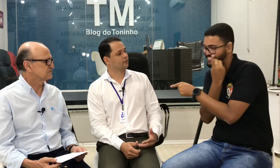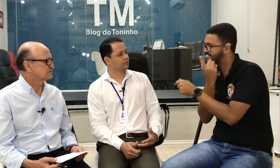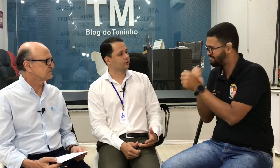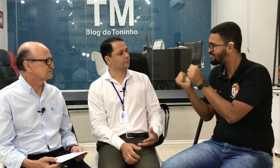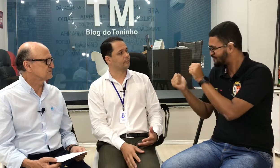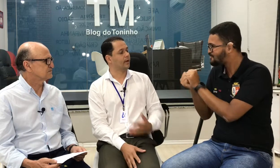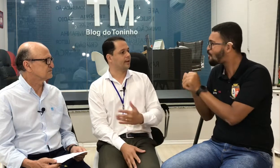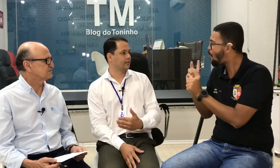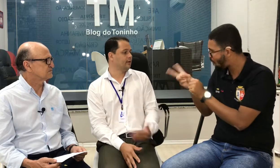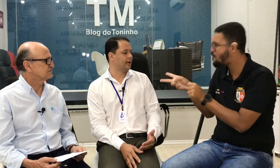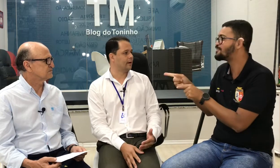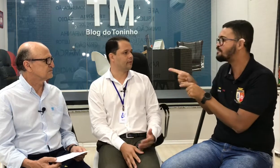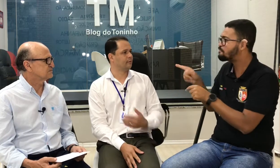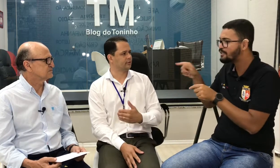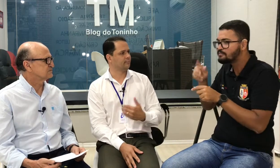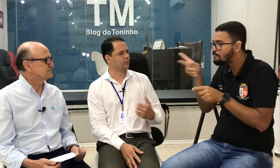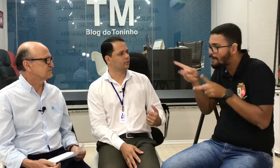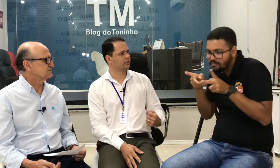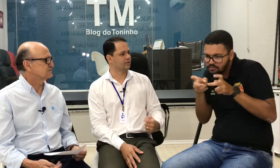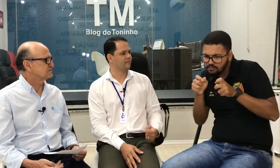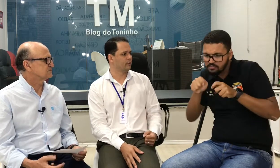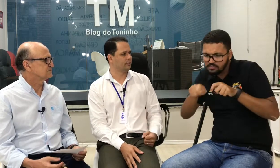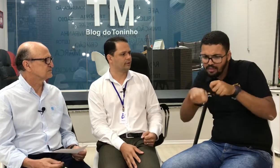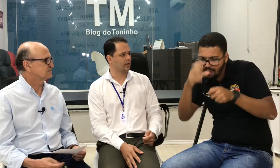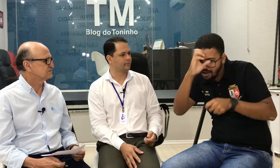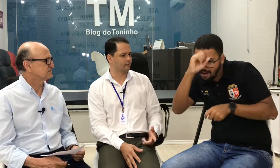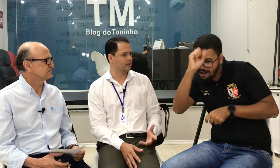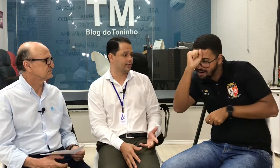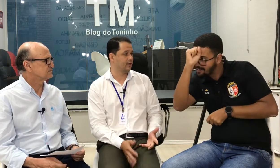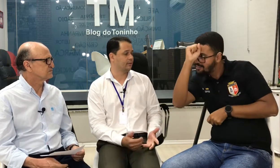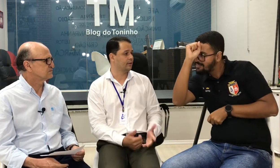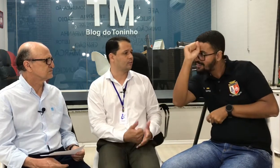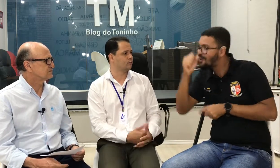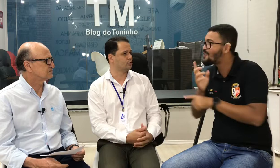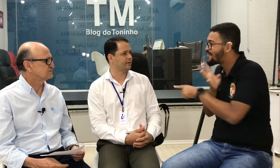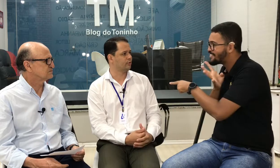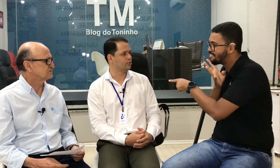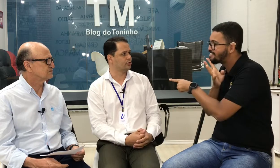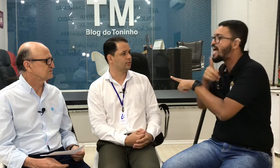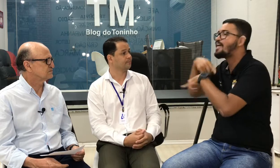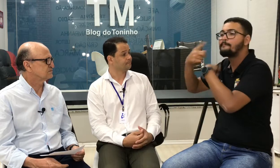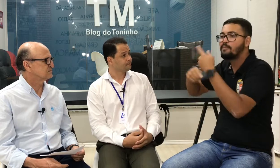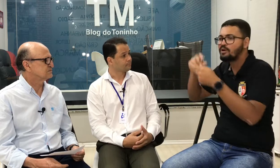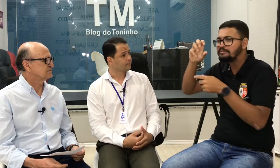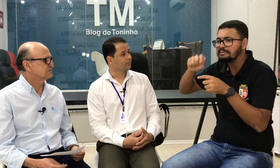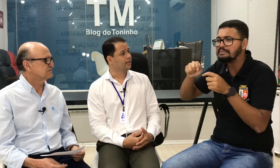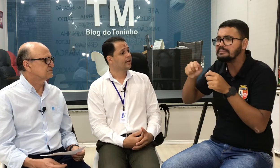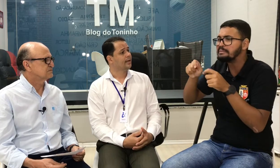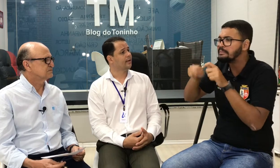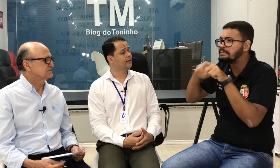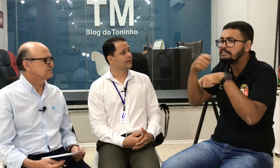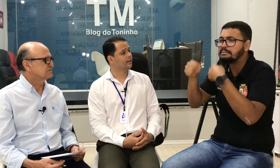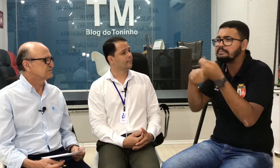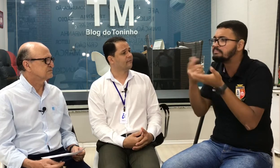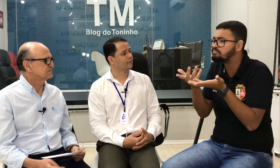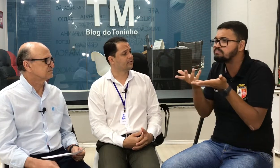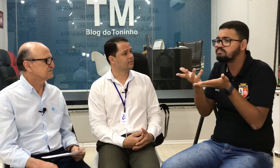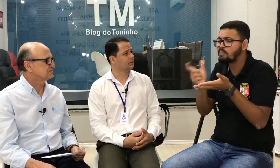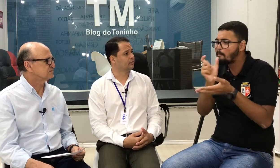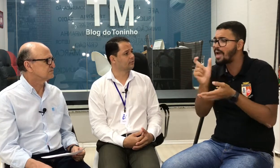começou a ter intérprete. Por exemplo, o Douglas, ele foi meu intérprete ele, no curso de pedagogia. Ele foi me ensinando,